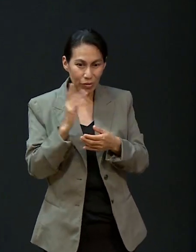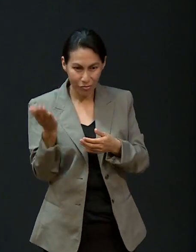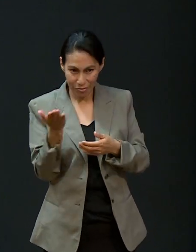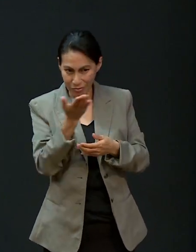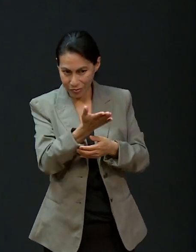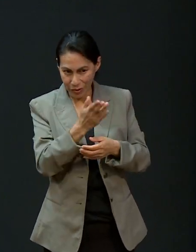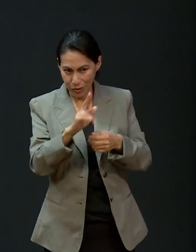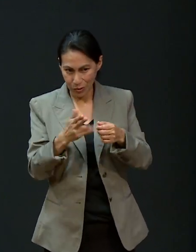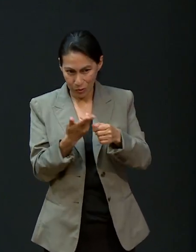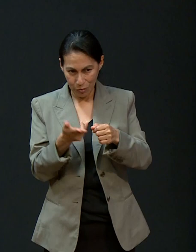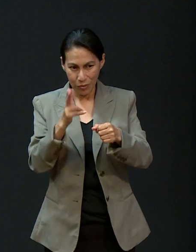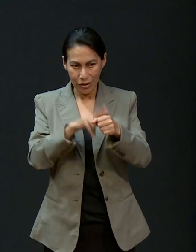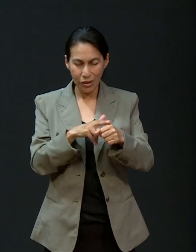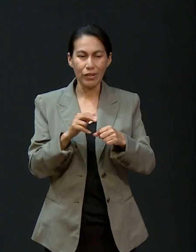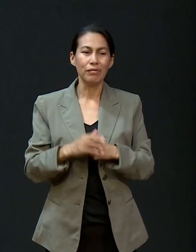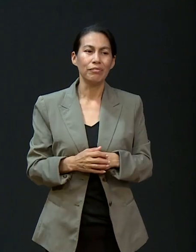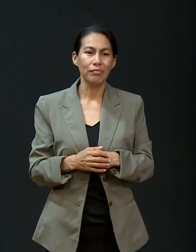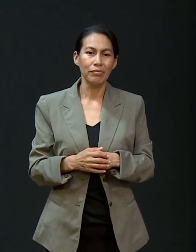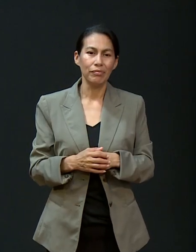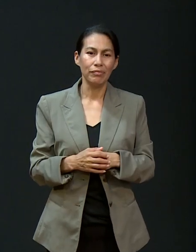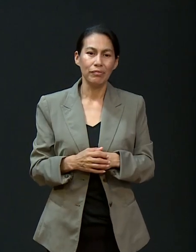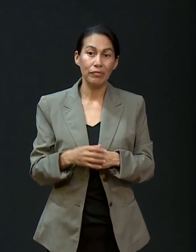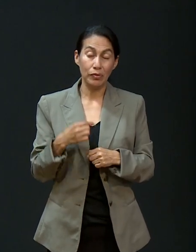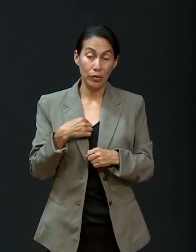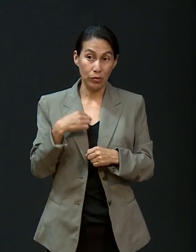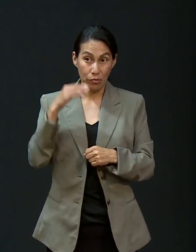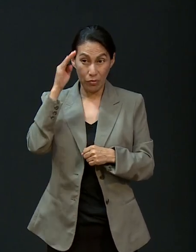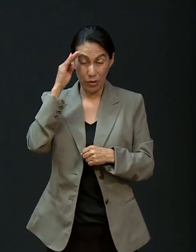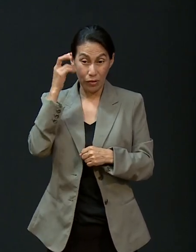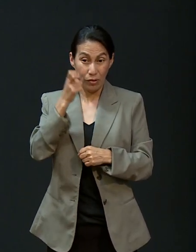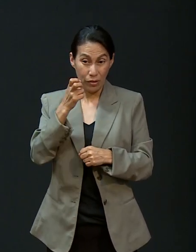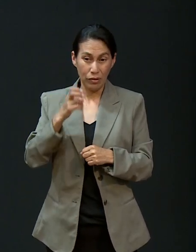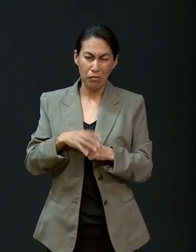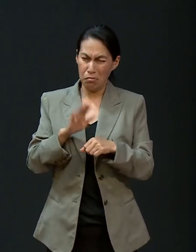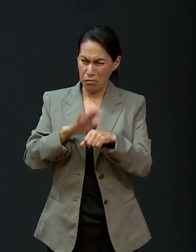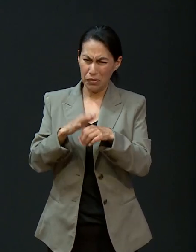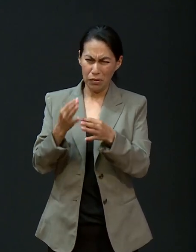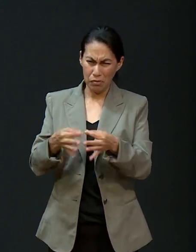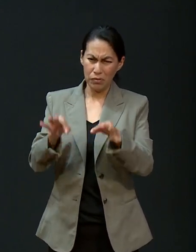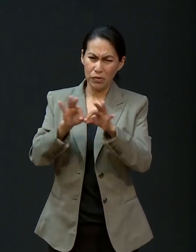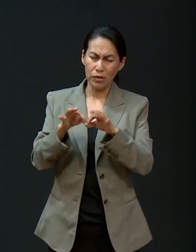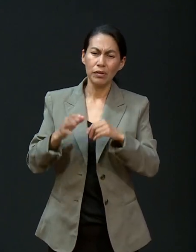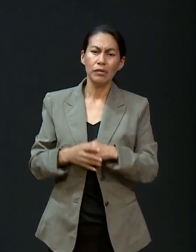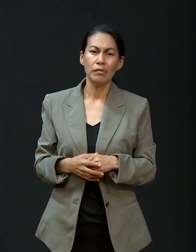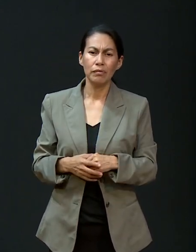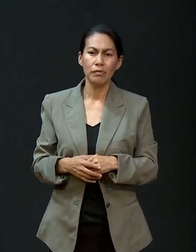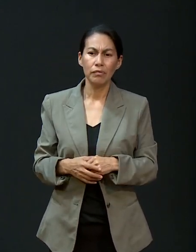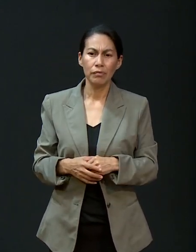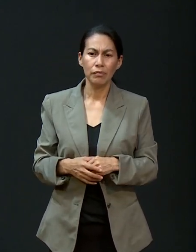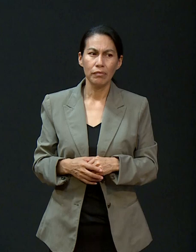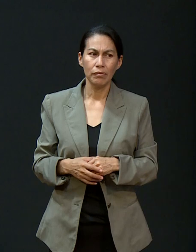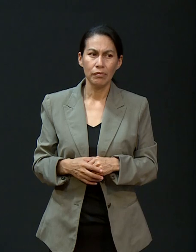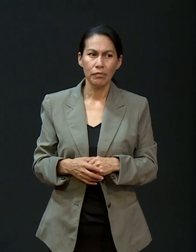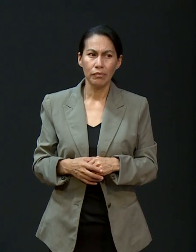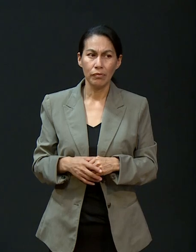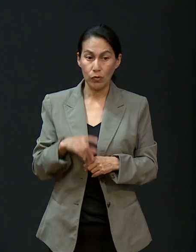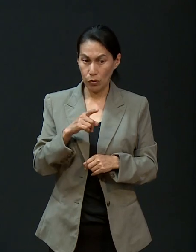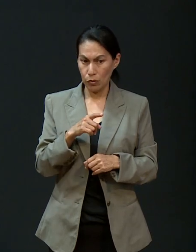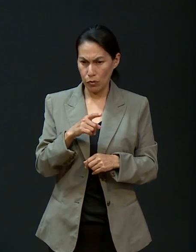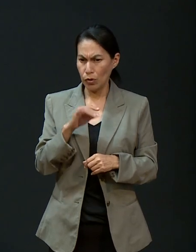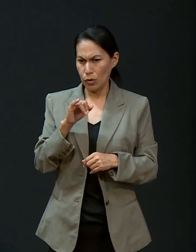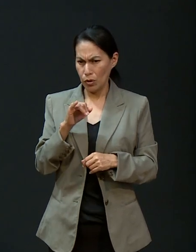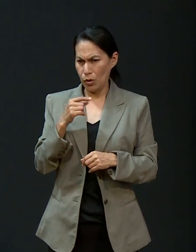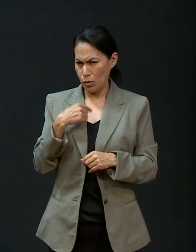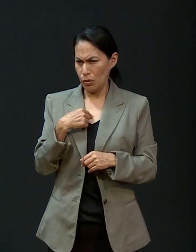que, mira, regrese al hospital. Sí, porque yo me iba... Esta cosa que pienso que Fue una cosa atrás, un milagro atrás del otro,